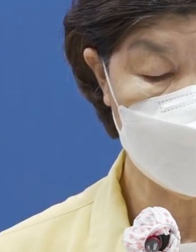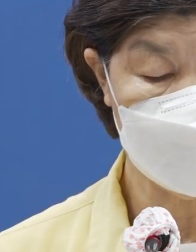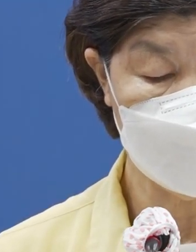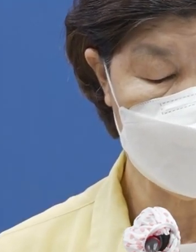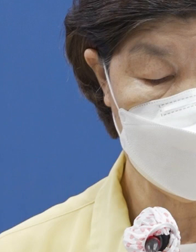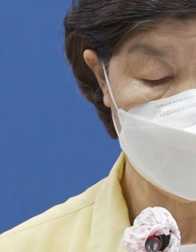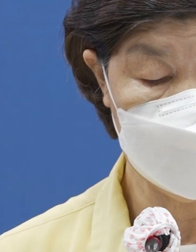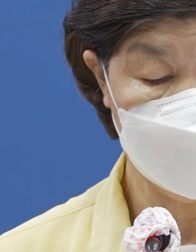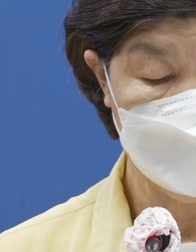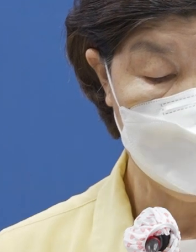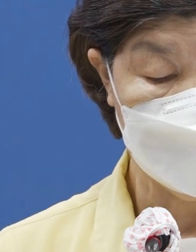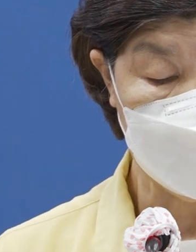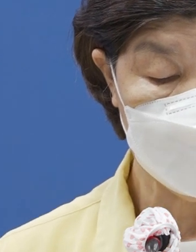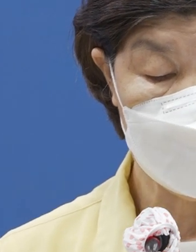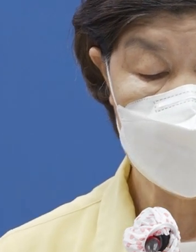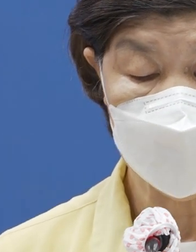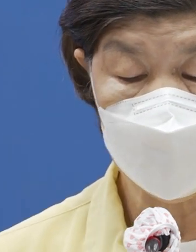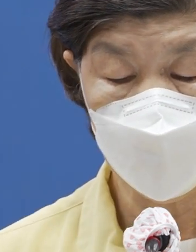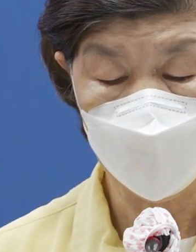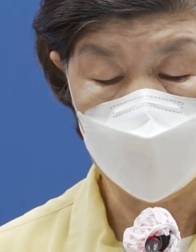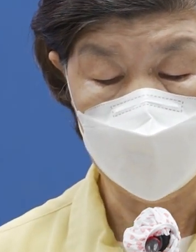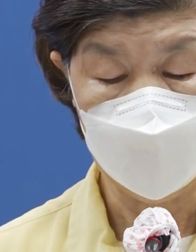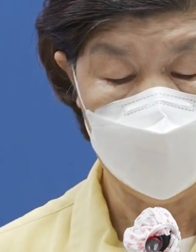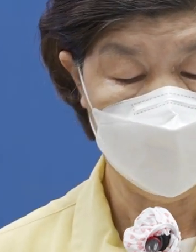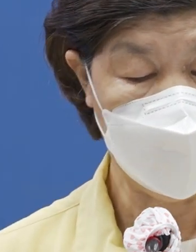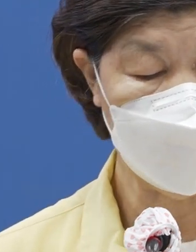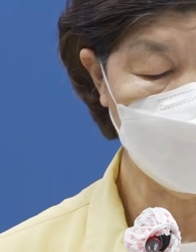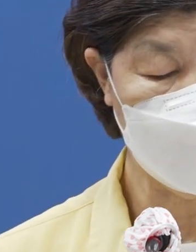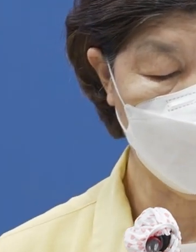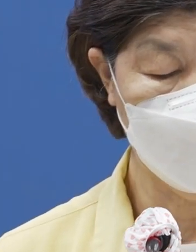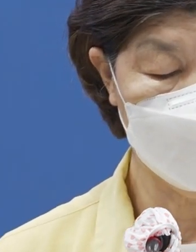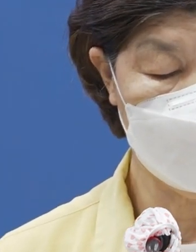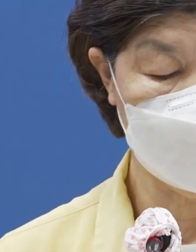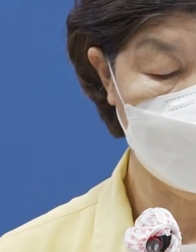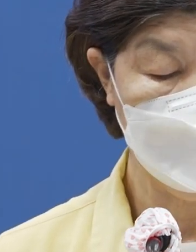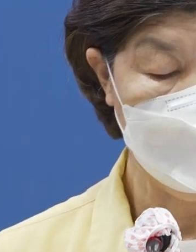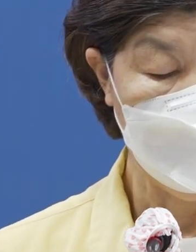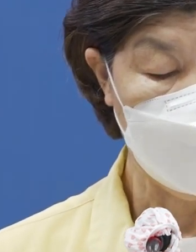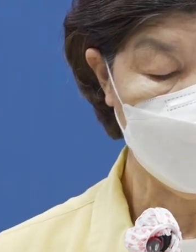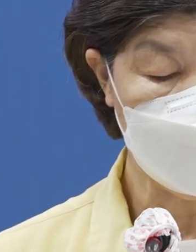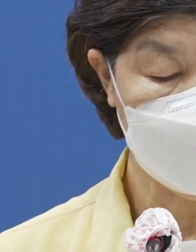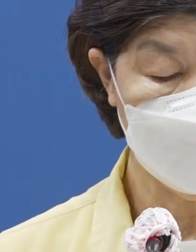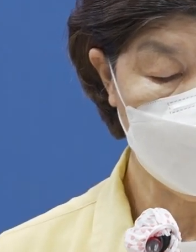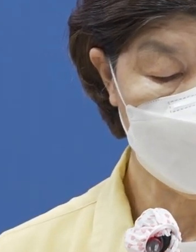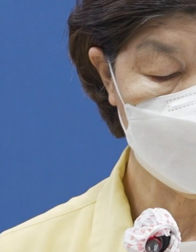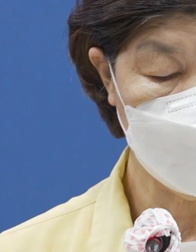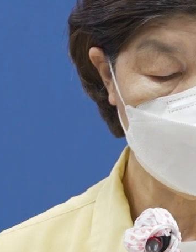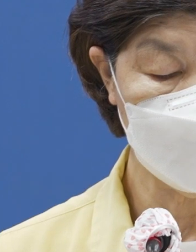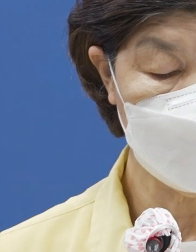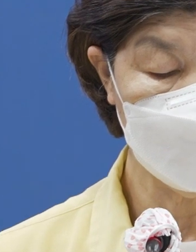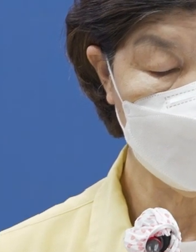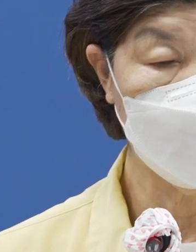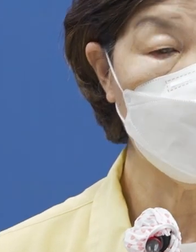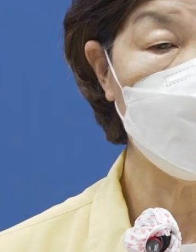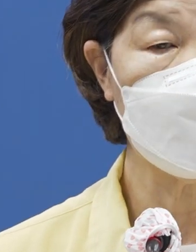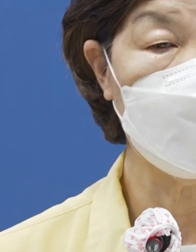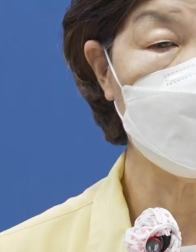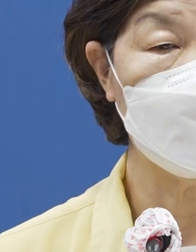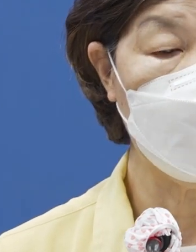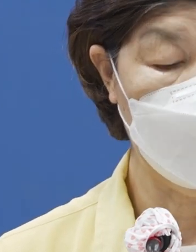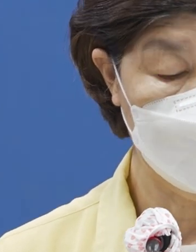제2회 추가 경정 예산안을 교육 일상 회복과 방역과 돌봄 등 학교 안전망 구축에 중점을